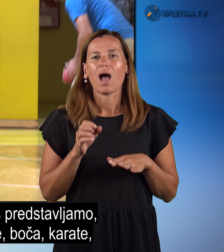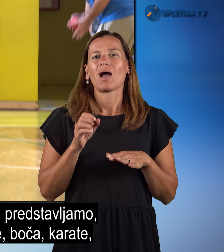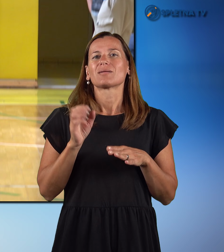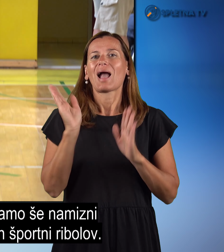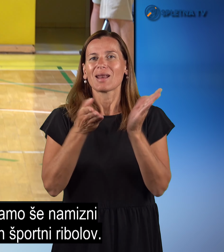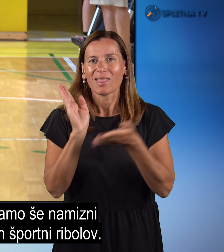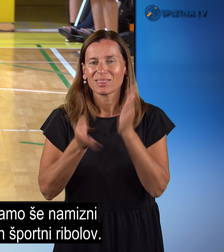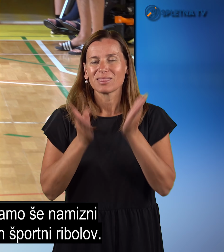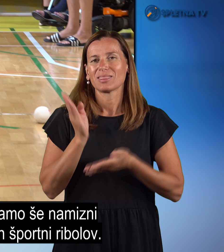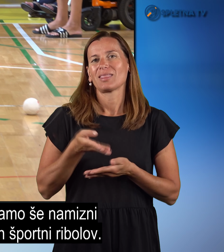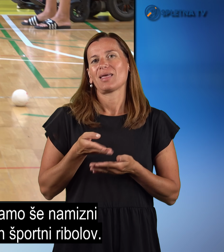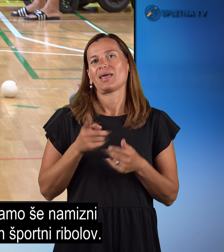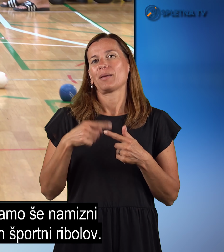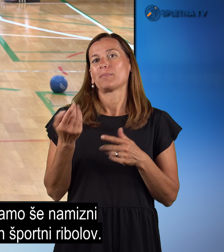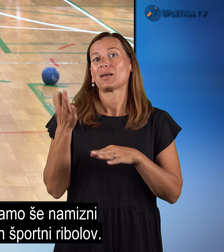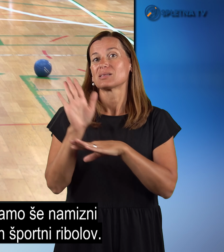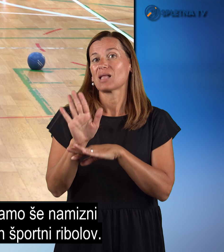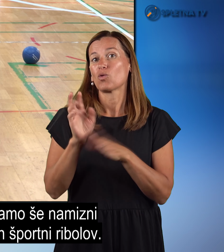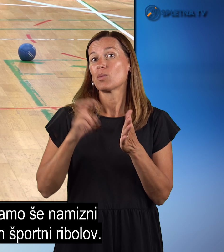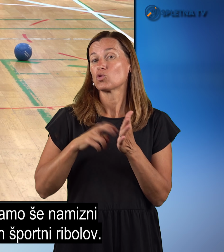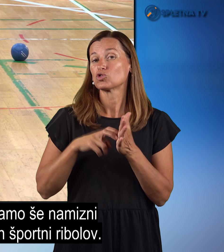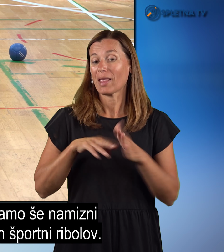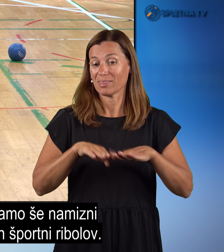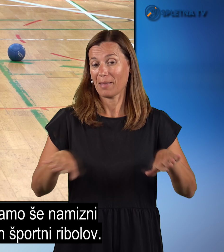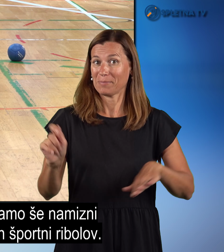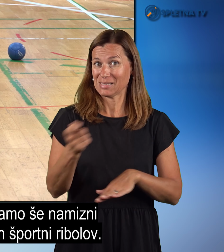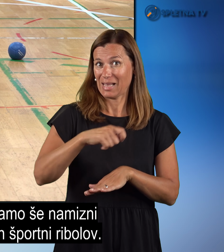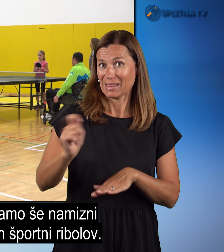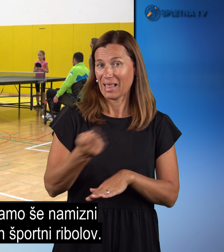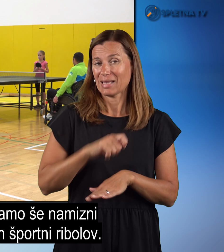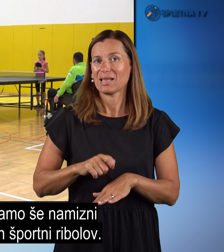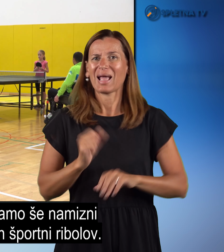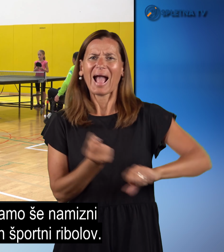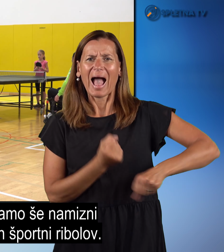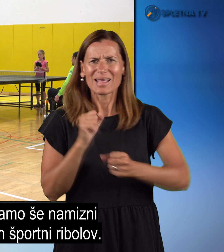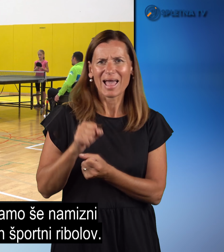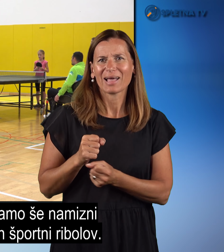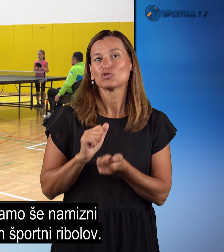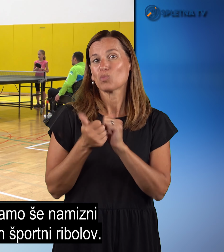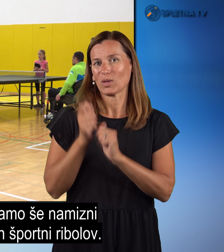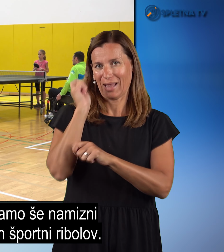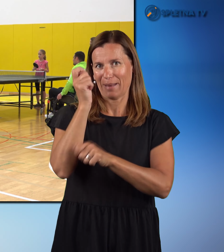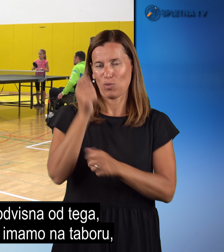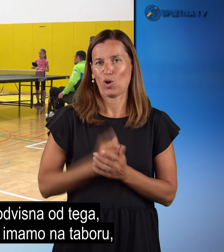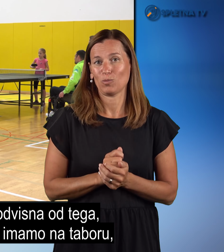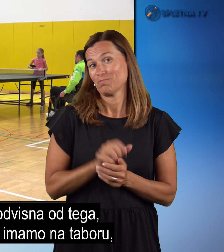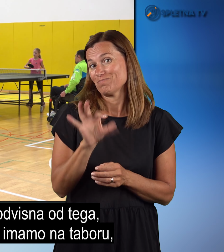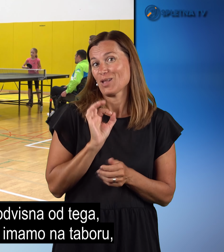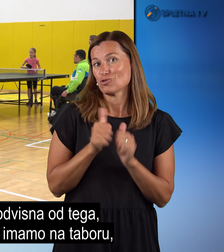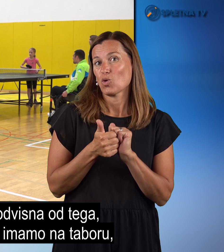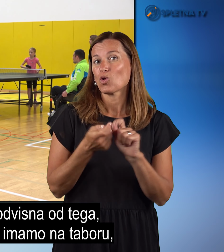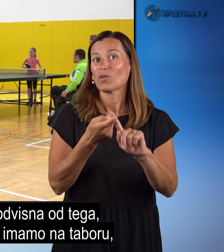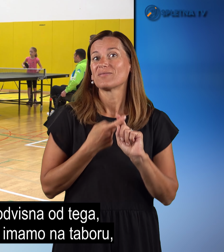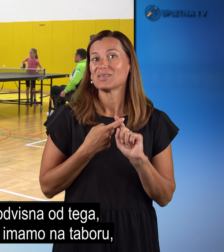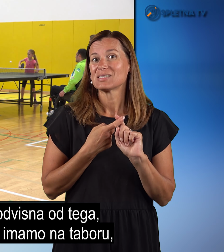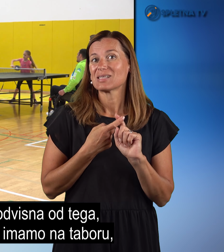karate, potem predstavljamo še namizni tenis, pa še kajak, pa športni ribolov. Izbira športov je odvisna